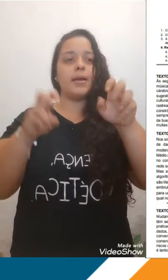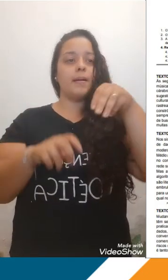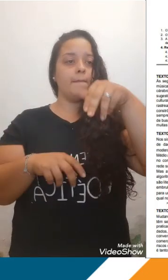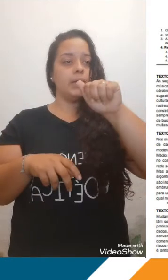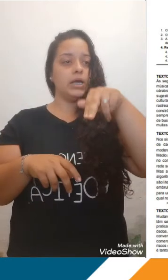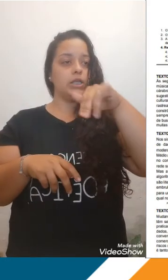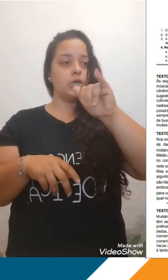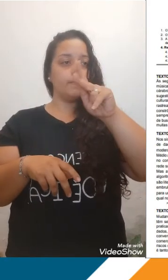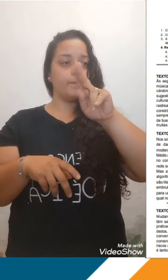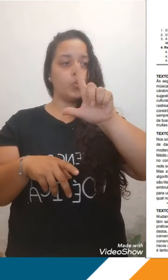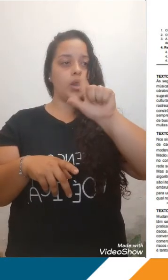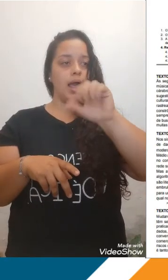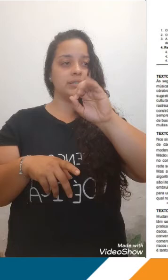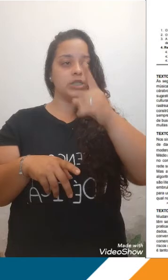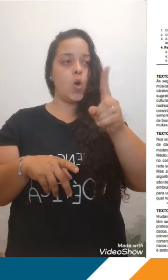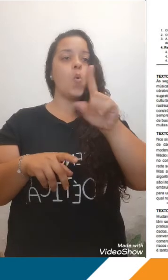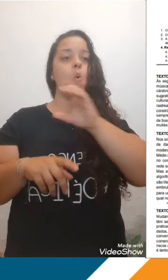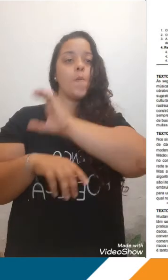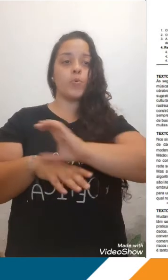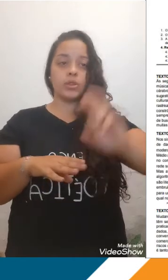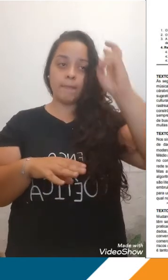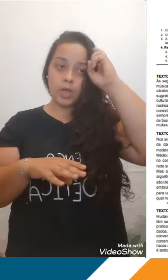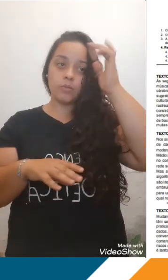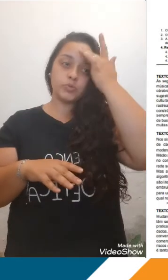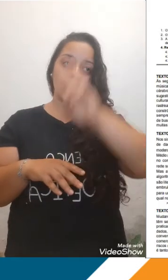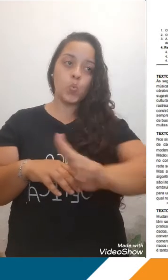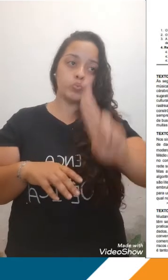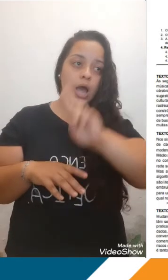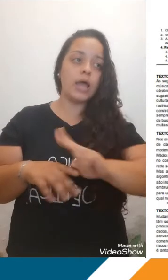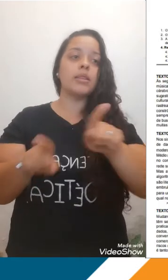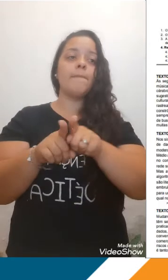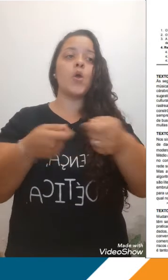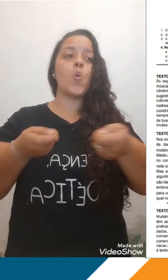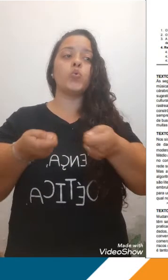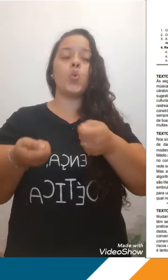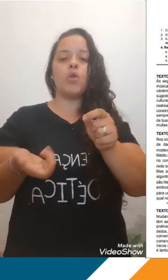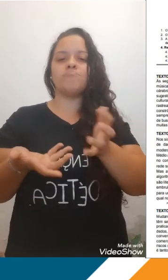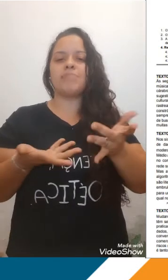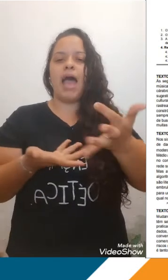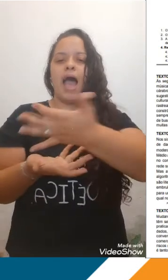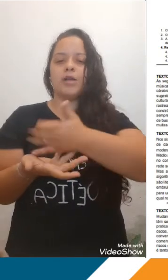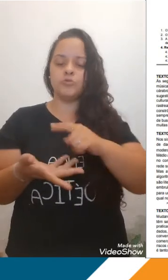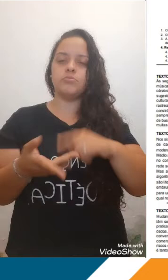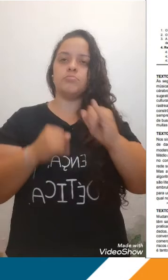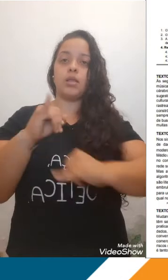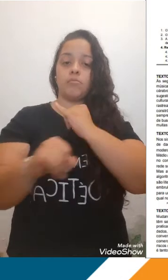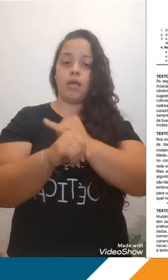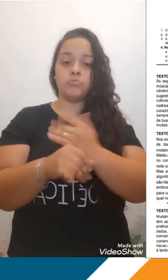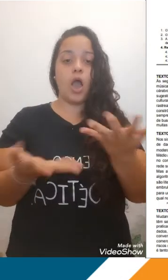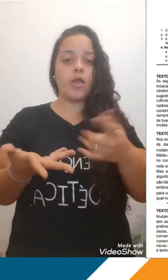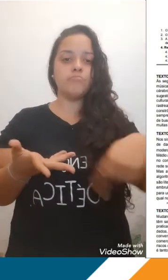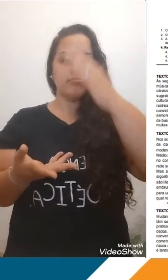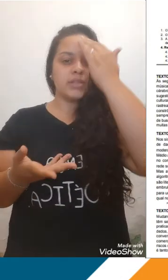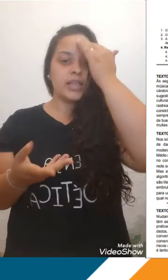do comportamento do usuário pelo controle de dados na internet, tema de 2018, e vocês vão entender um pouquinho mais